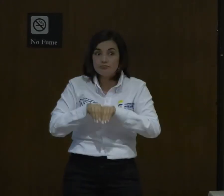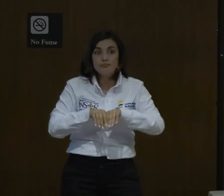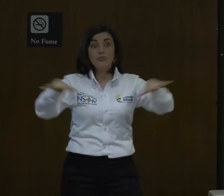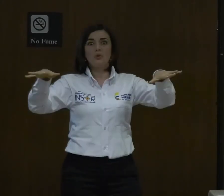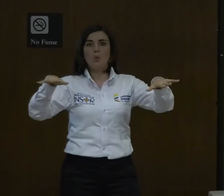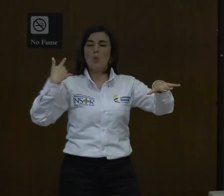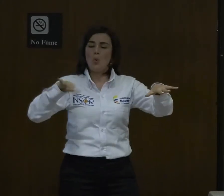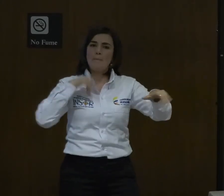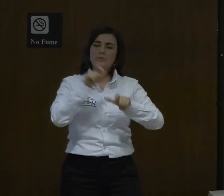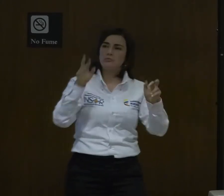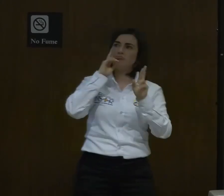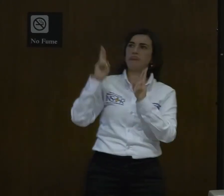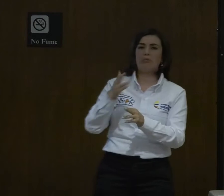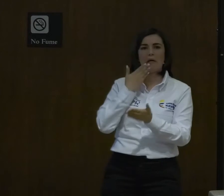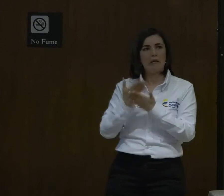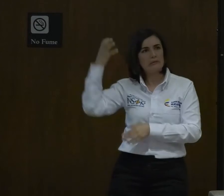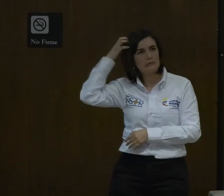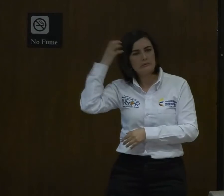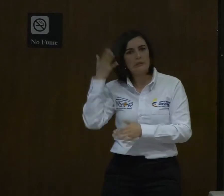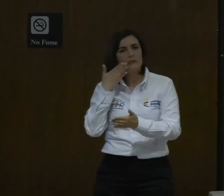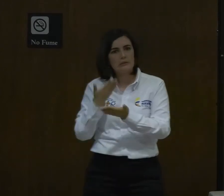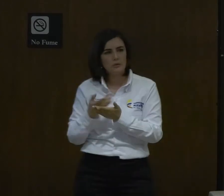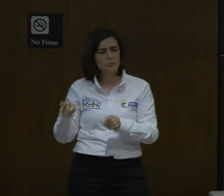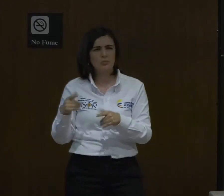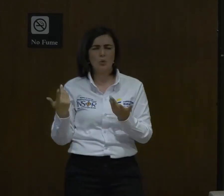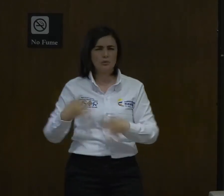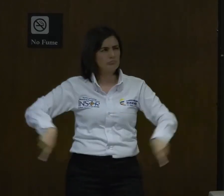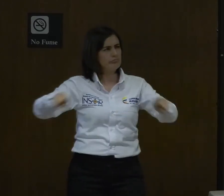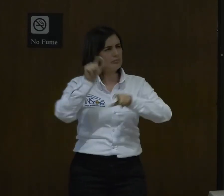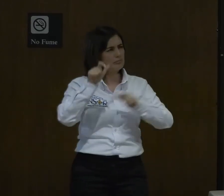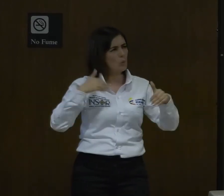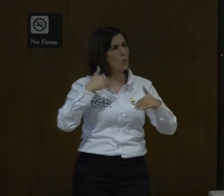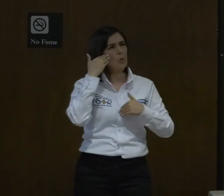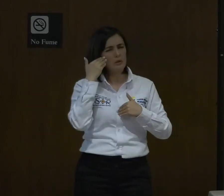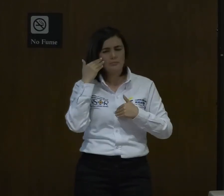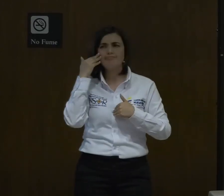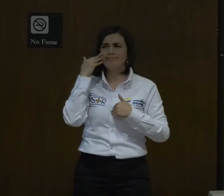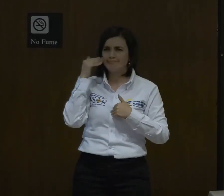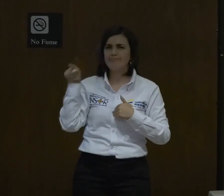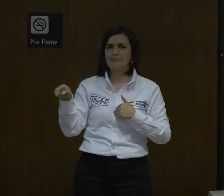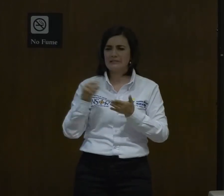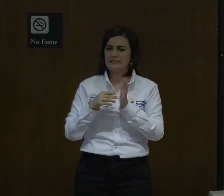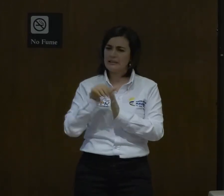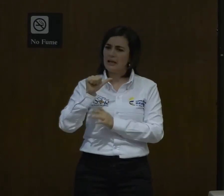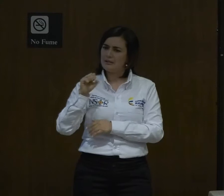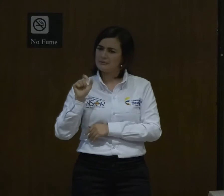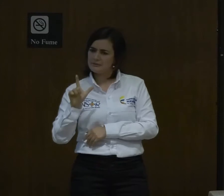que empezó a haber una concienciación de que la